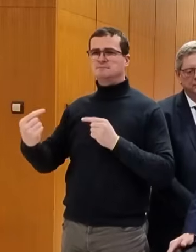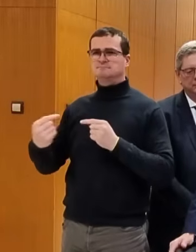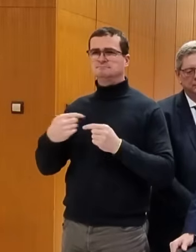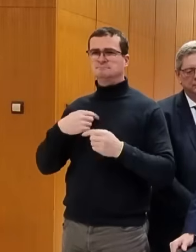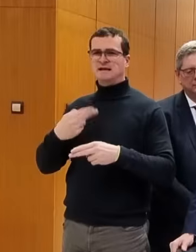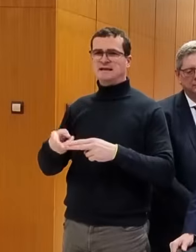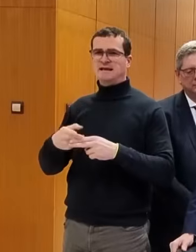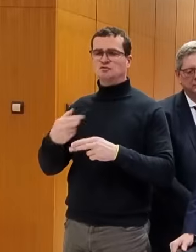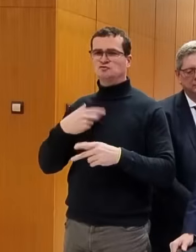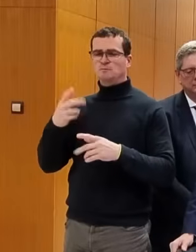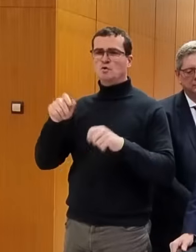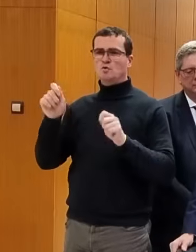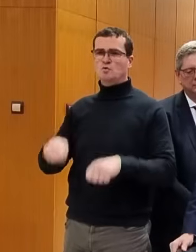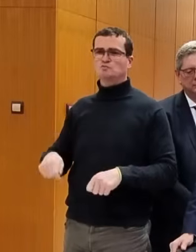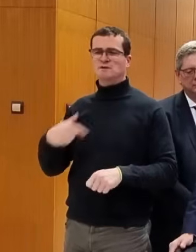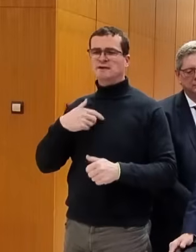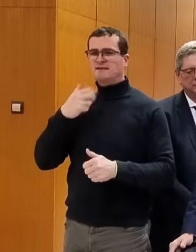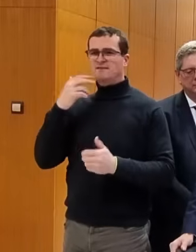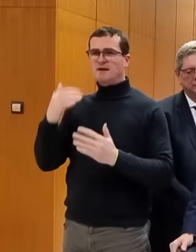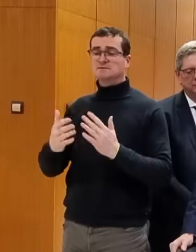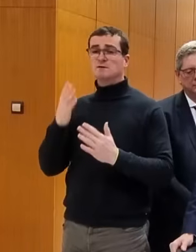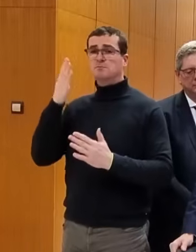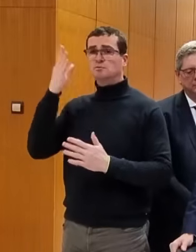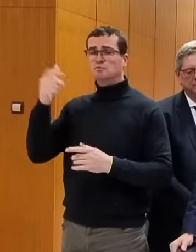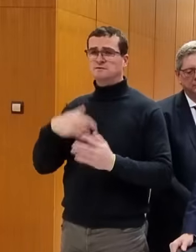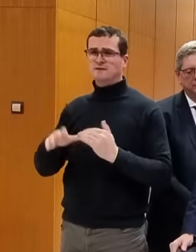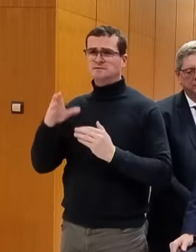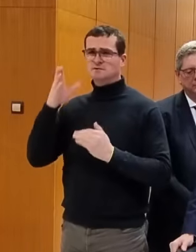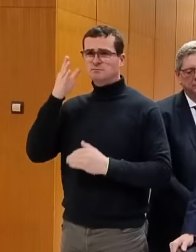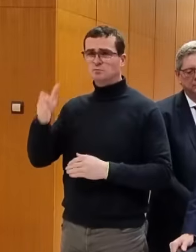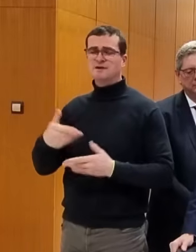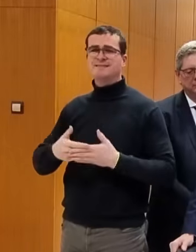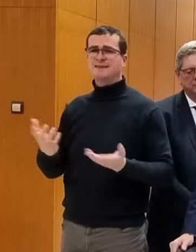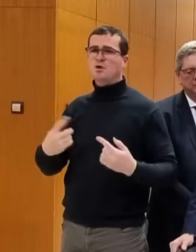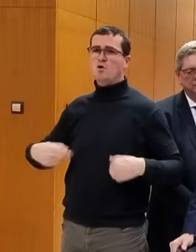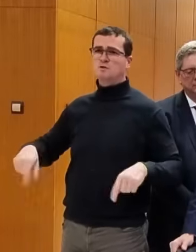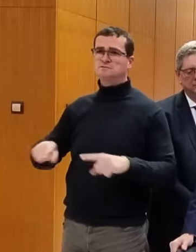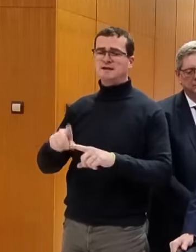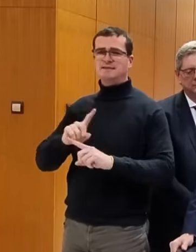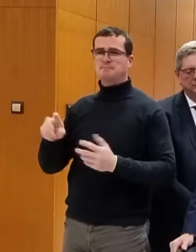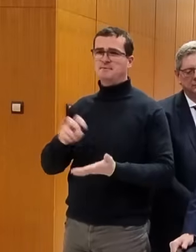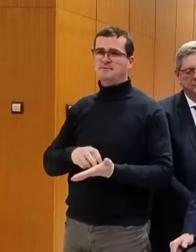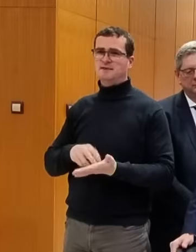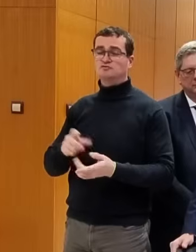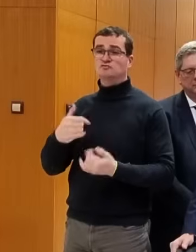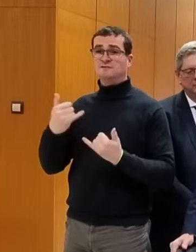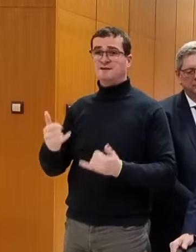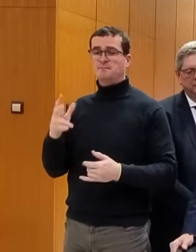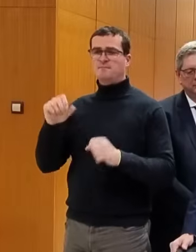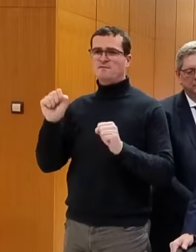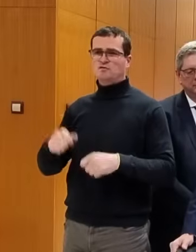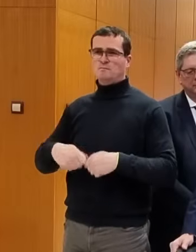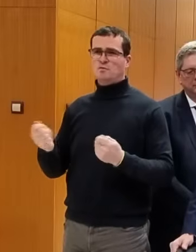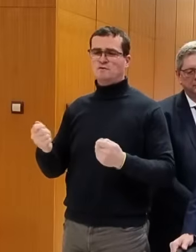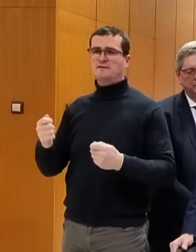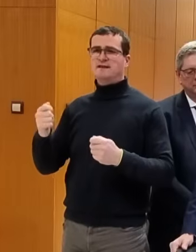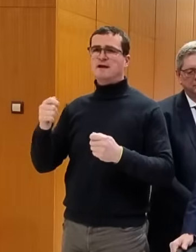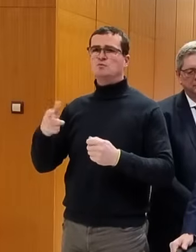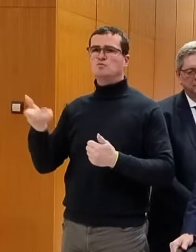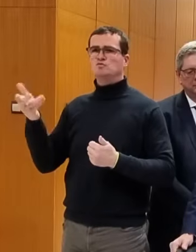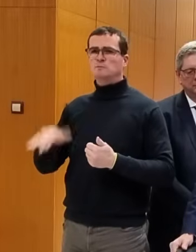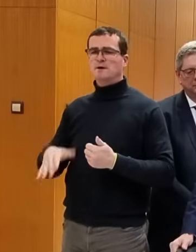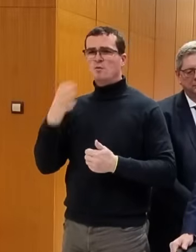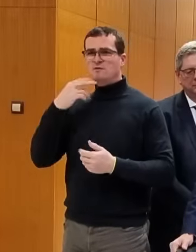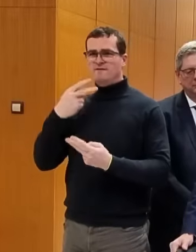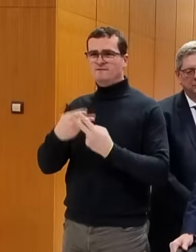Pre krátko času tých rozhodnutí možno nie je viacej, ale v budúcnosti určite viac bude. A nikoho z nás to nesmie tešiť, že dochádza k závažnému porušovaniu práv. Tu zomreli ľudia